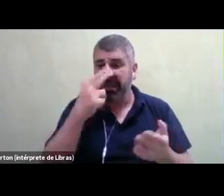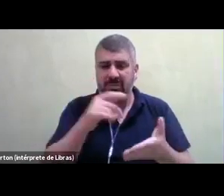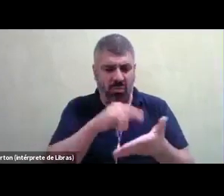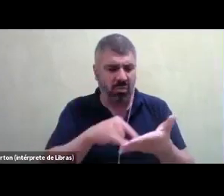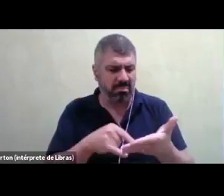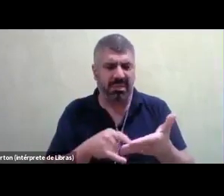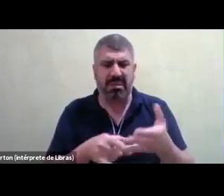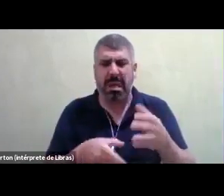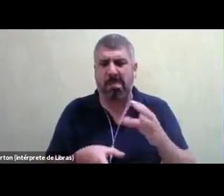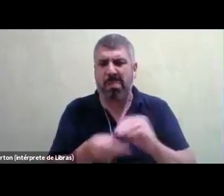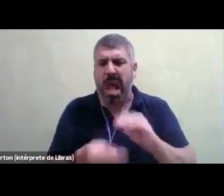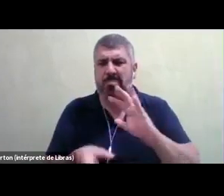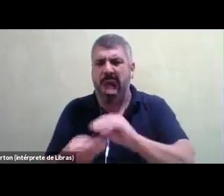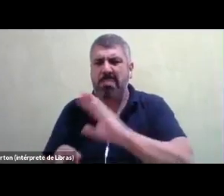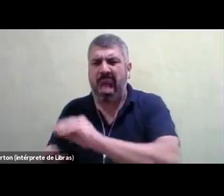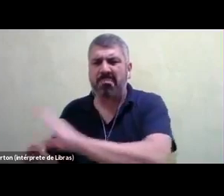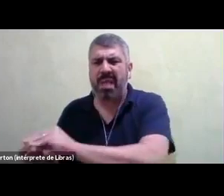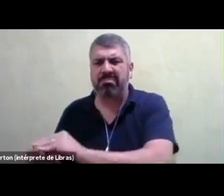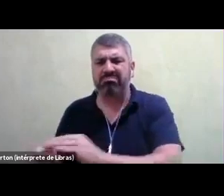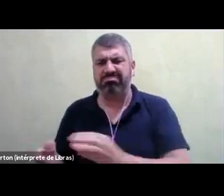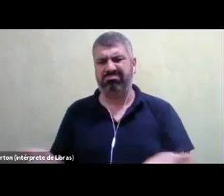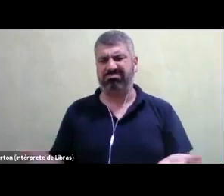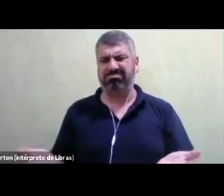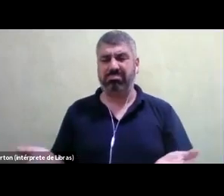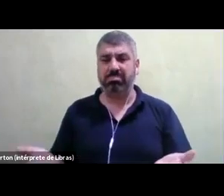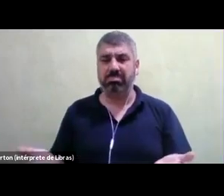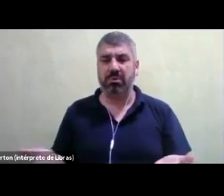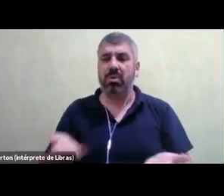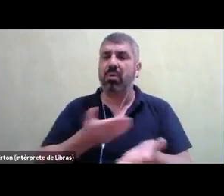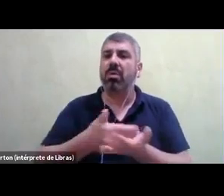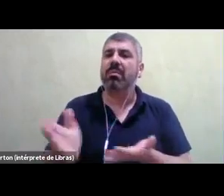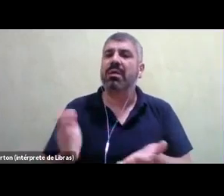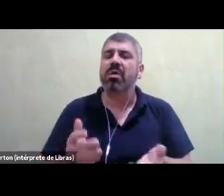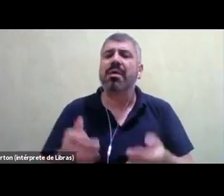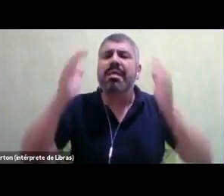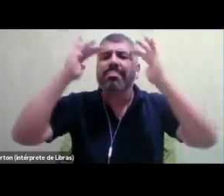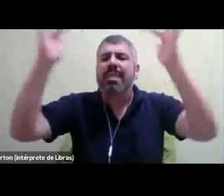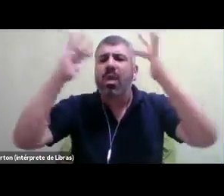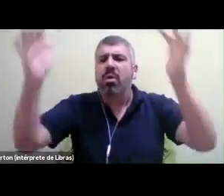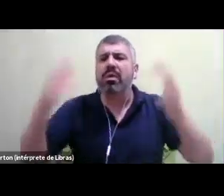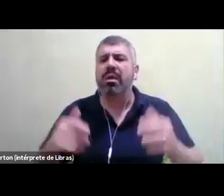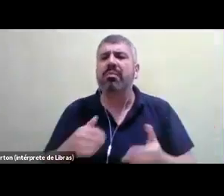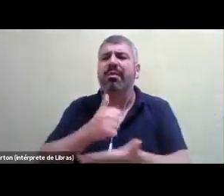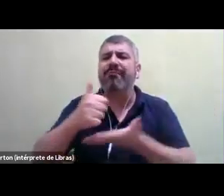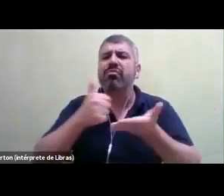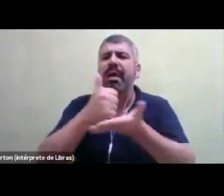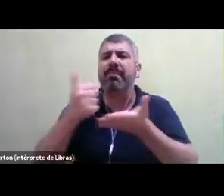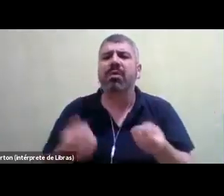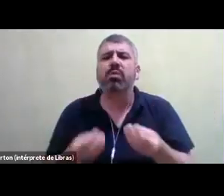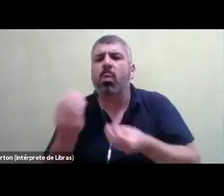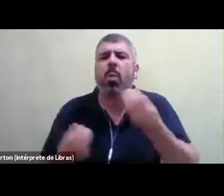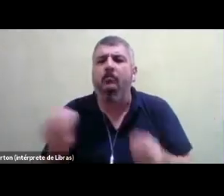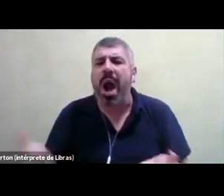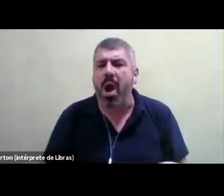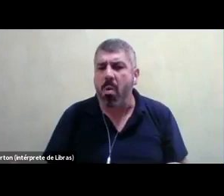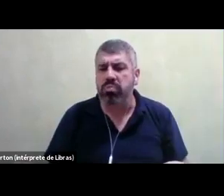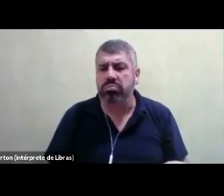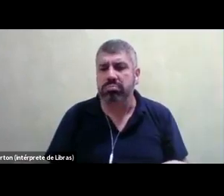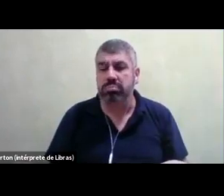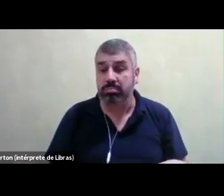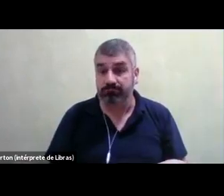né, para olhar e para pensar de onde partimos, né? eu ouvi em